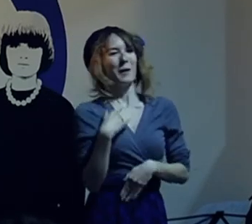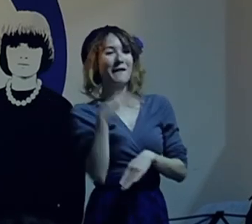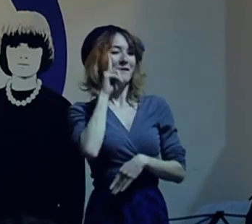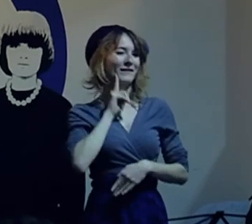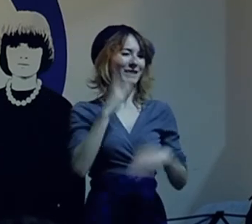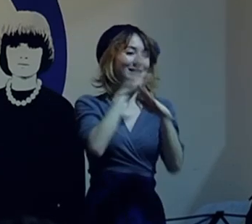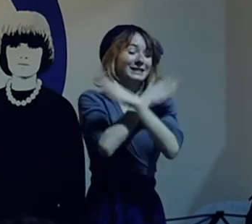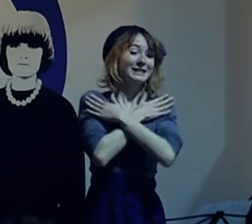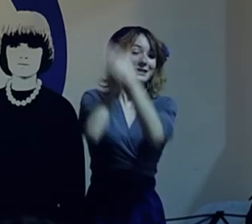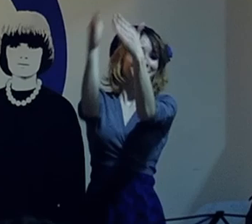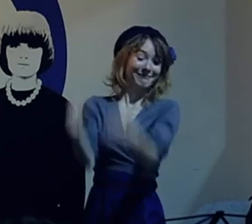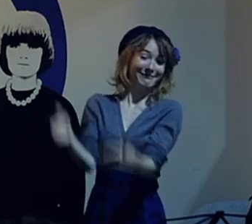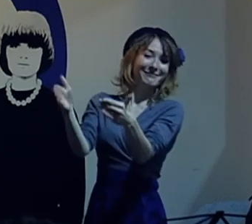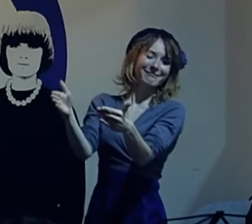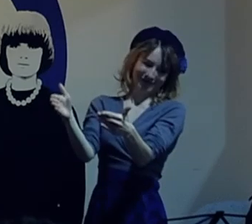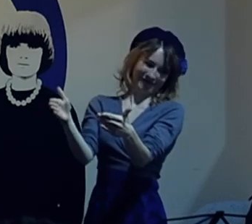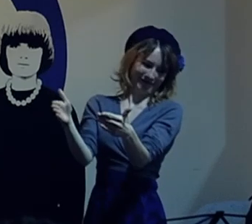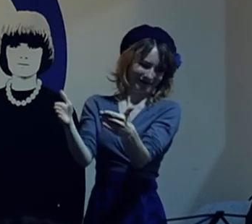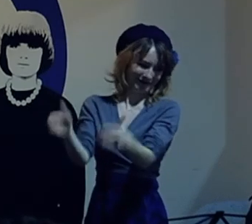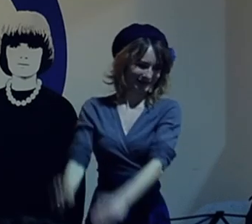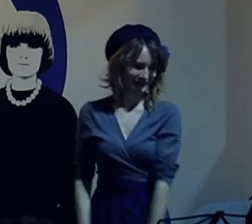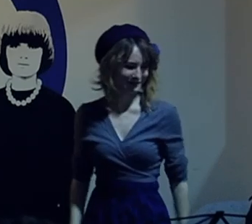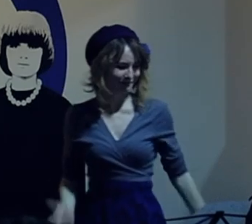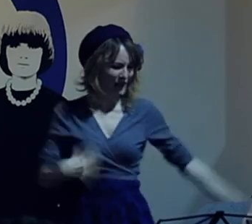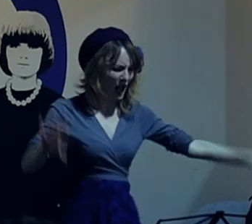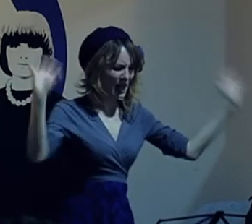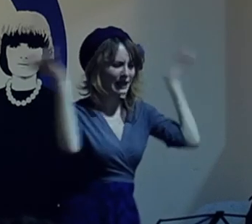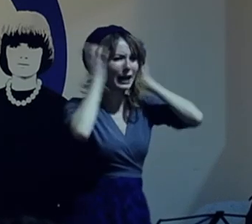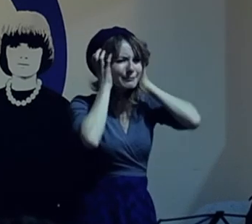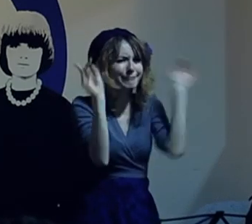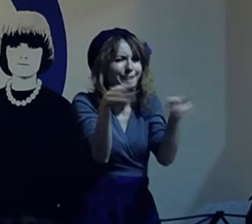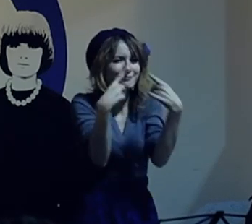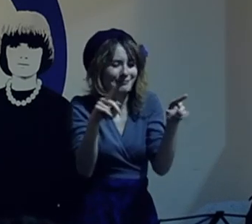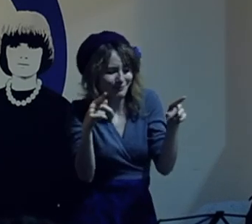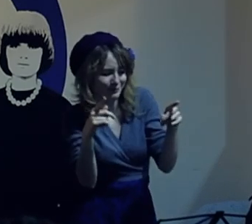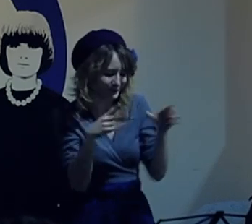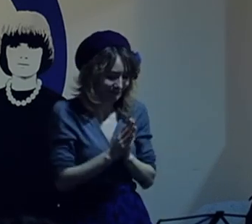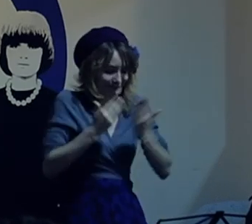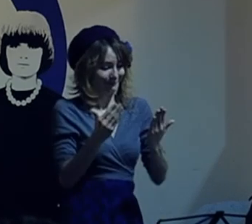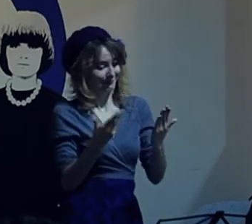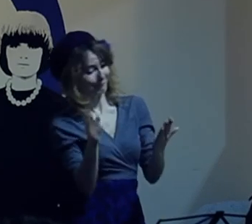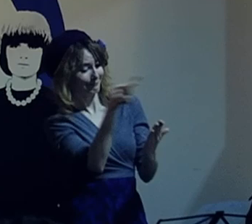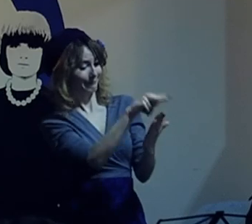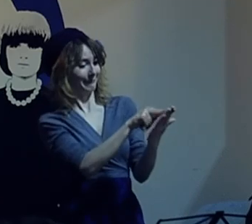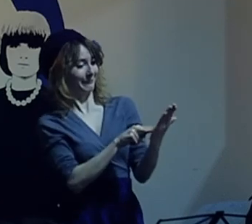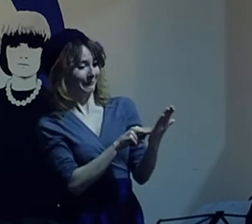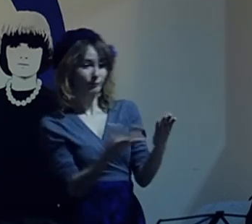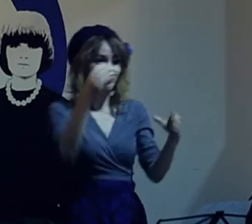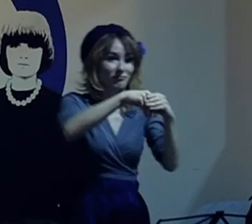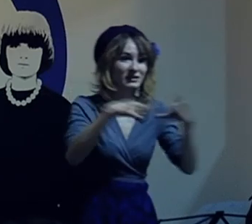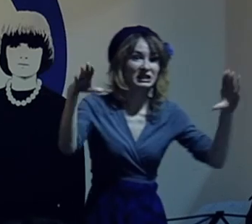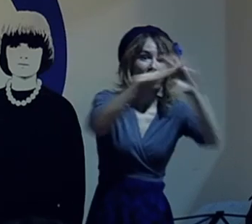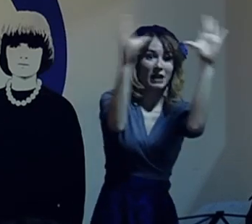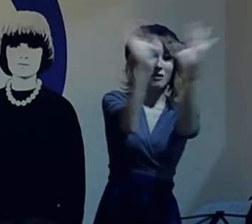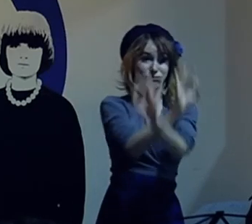une fille sage qu'elle est sûrement, elle écoute la musique en lisant un